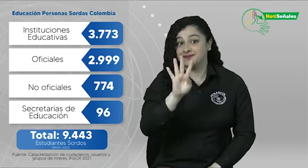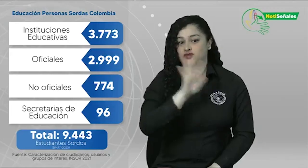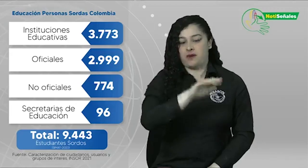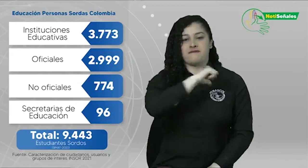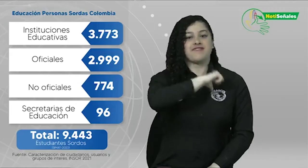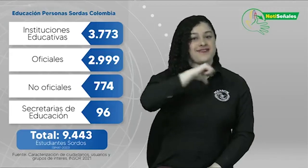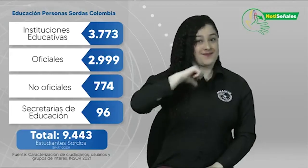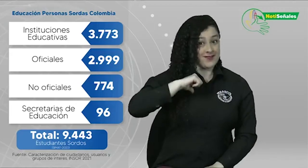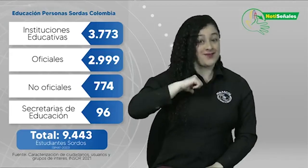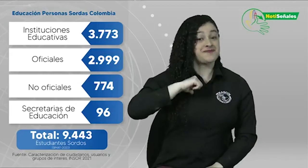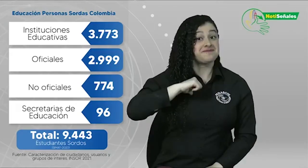774